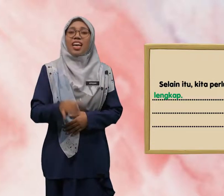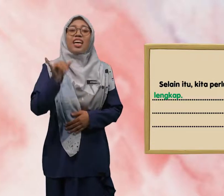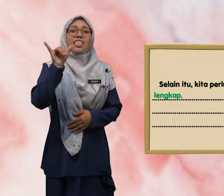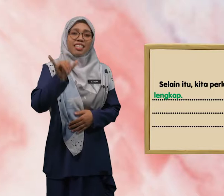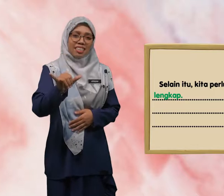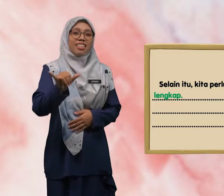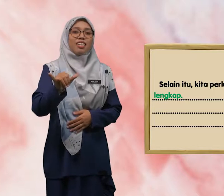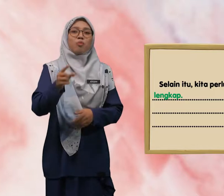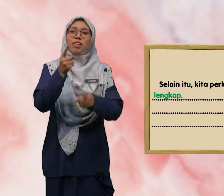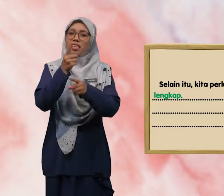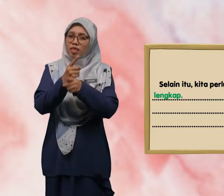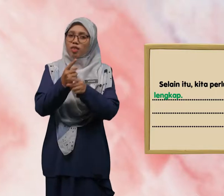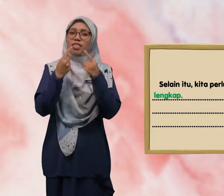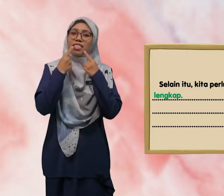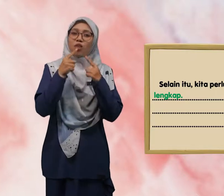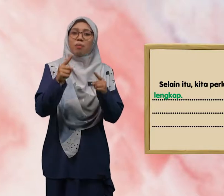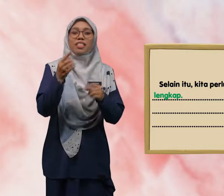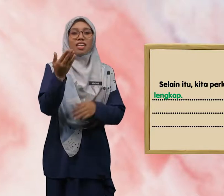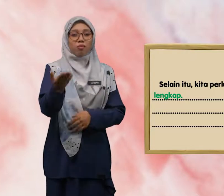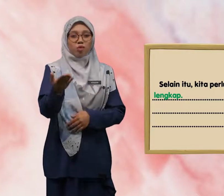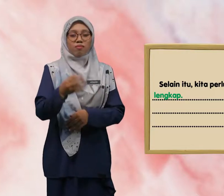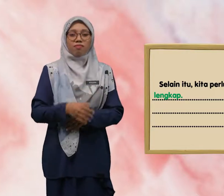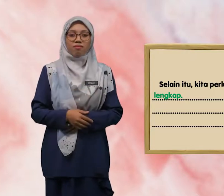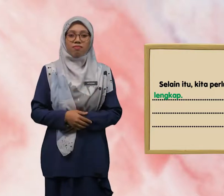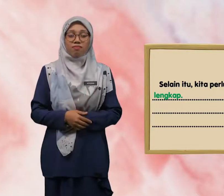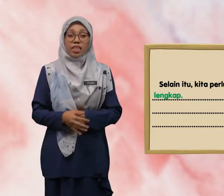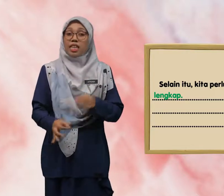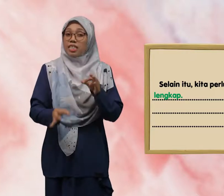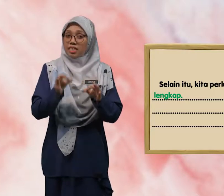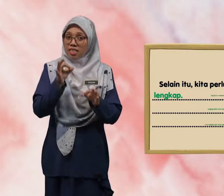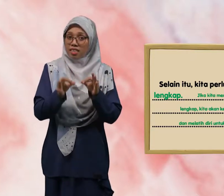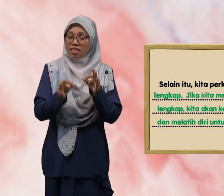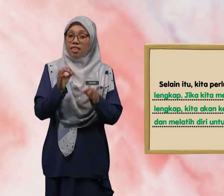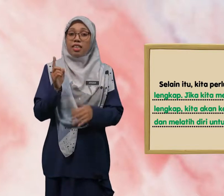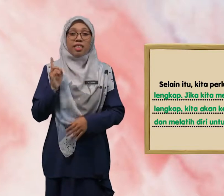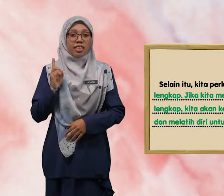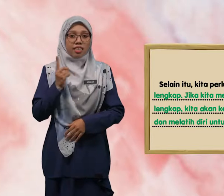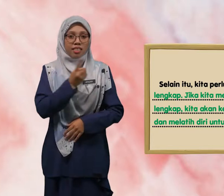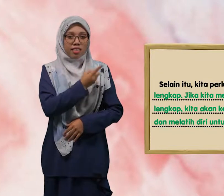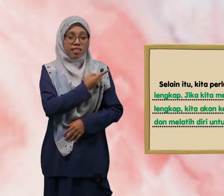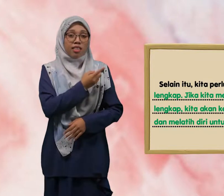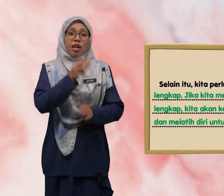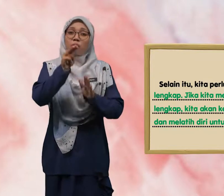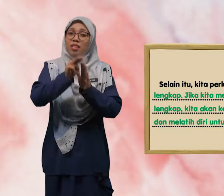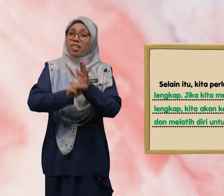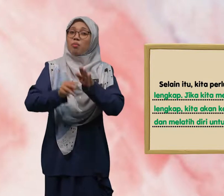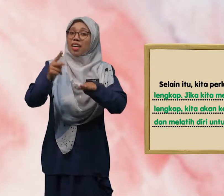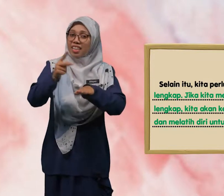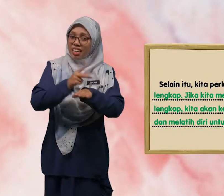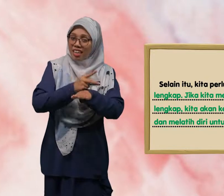Iya betul jawaban kamu jika kita memakai